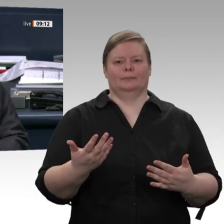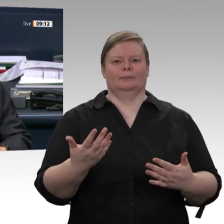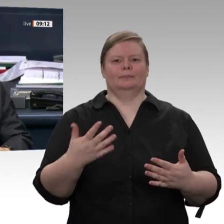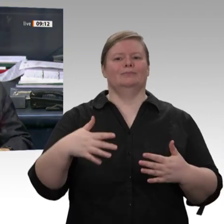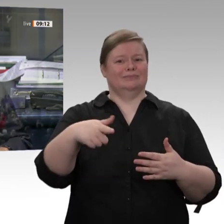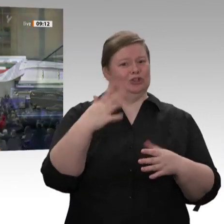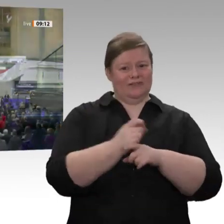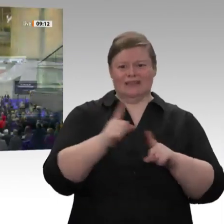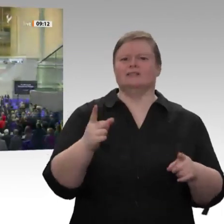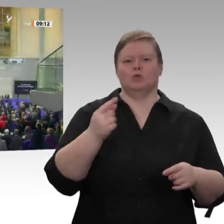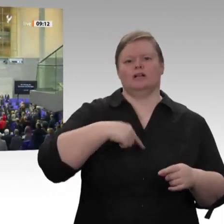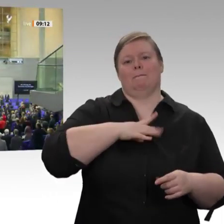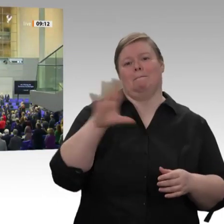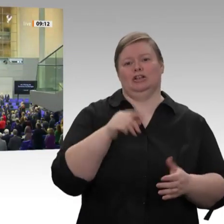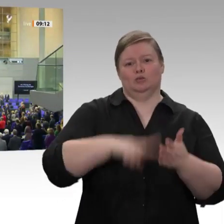erheben.